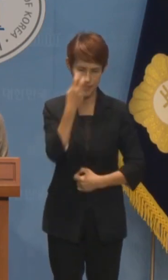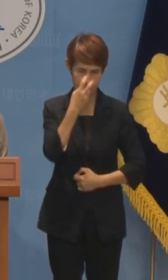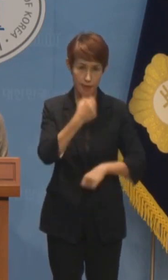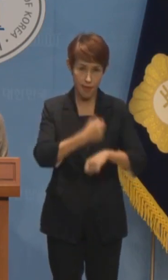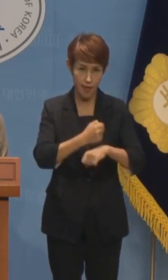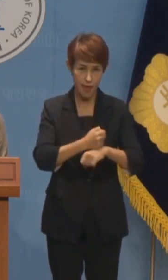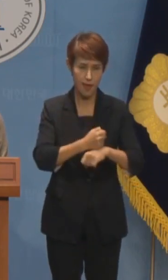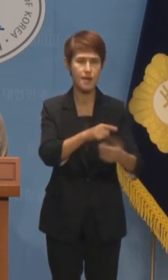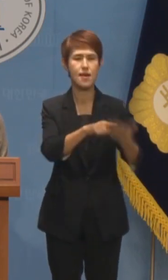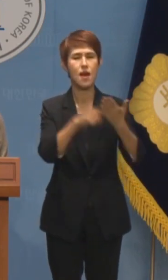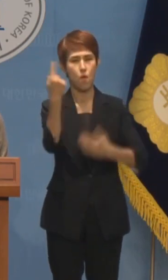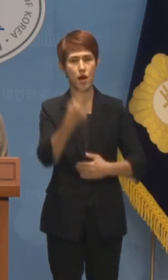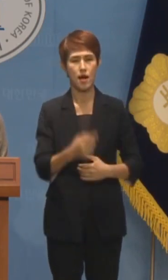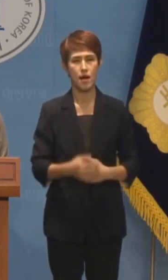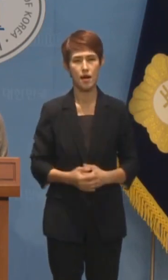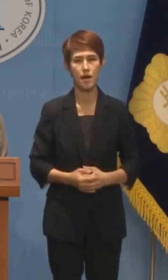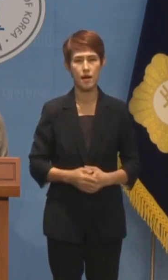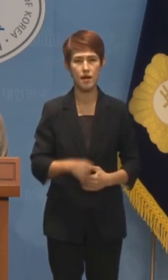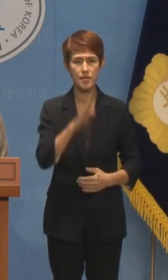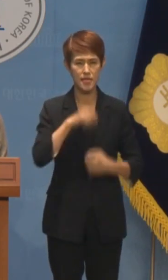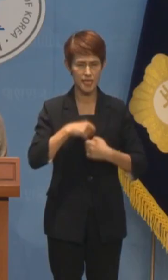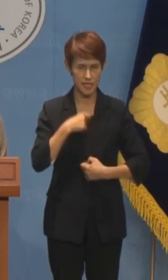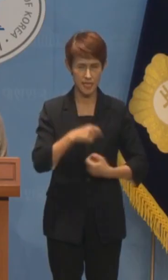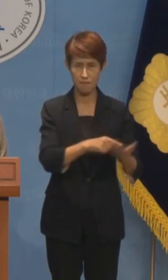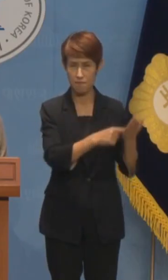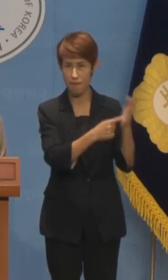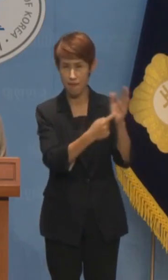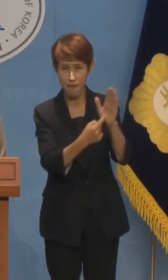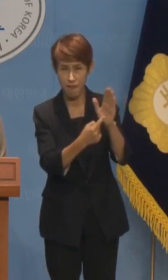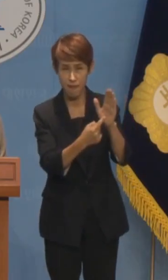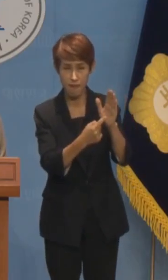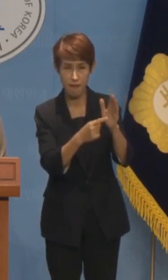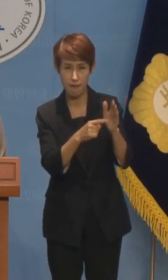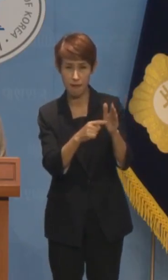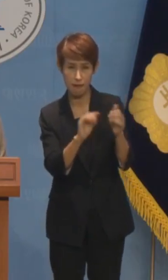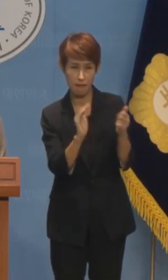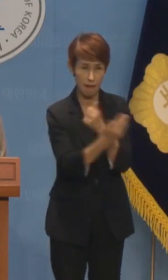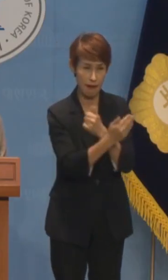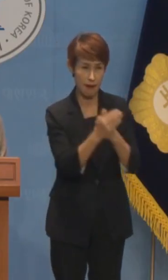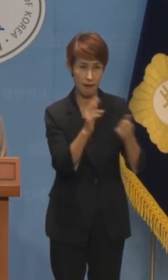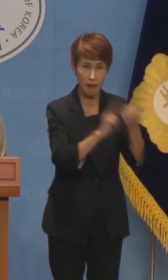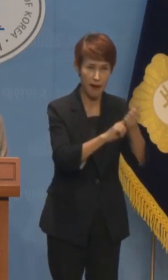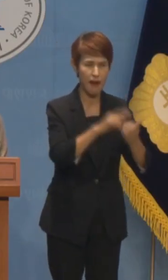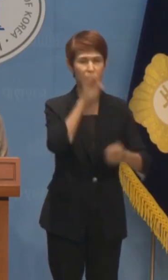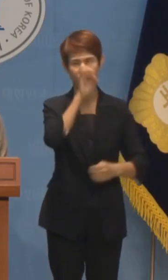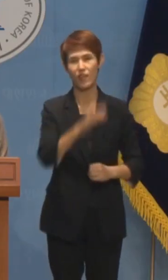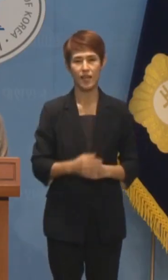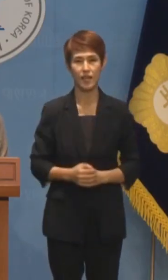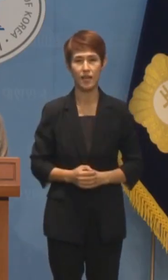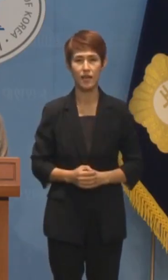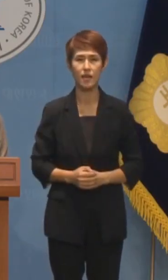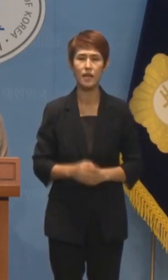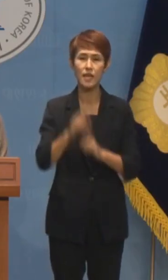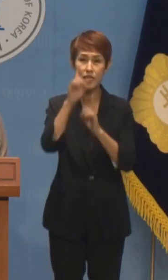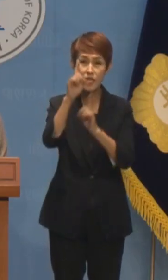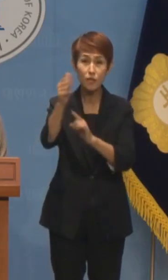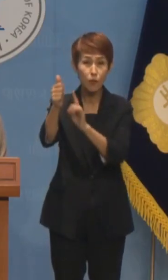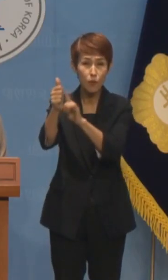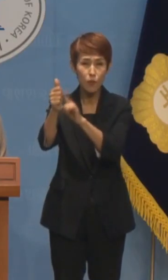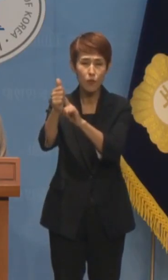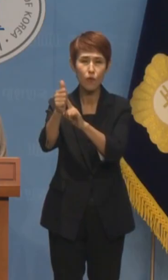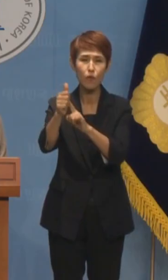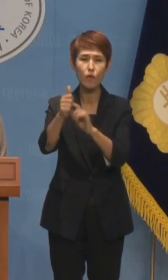셉니다. 새어나오는 진실을 막기엔 두 손, 두 발 부족할 겁니다. 이종호 씨는 도이치모터스 주가조사